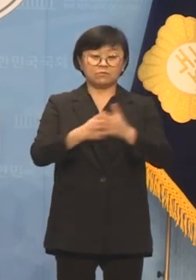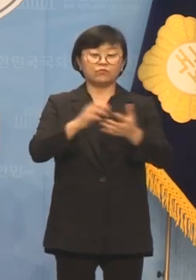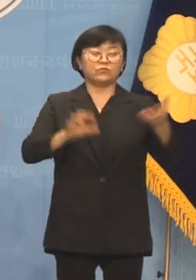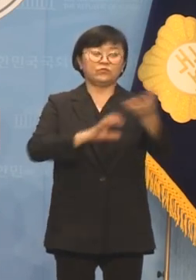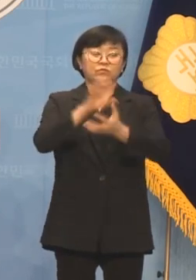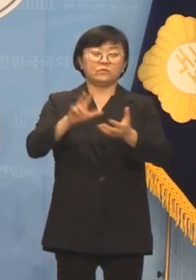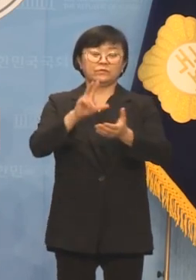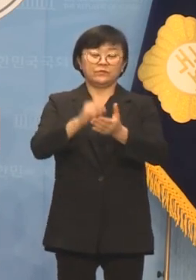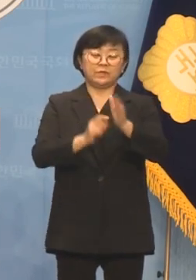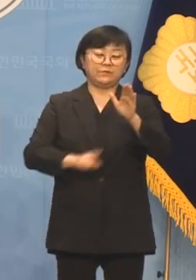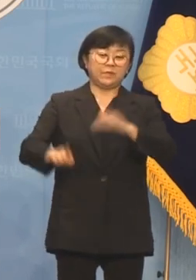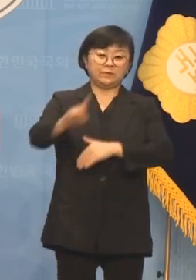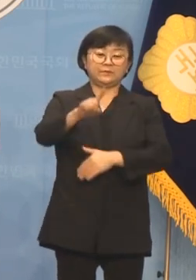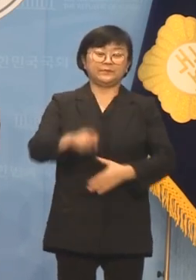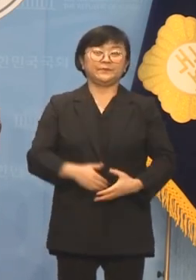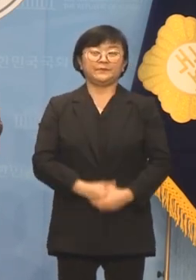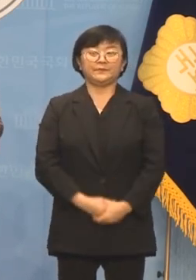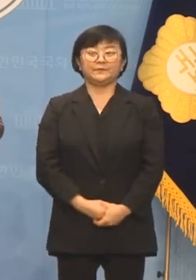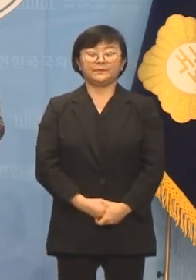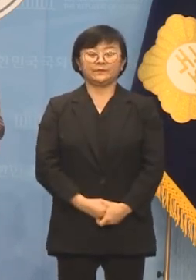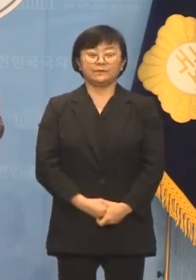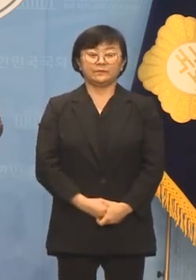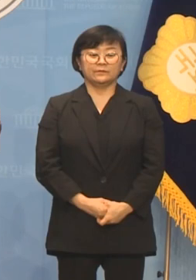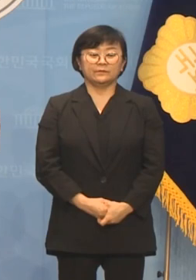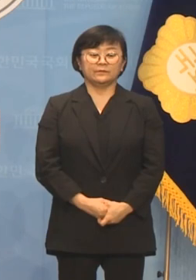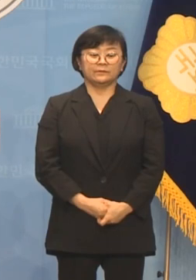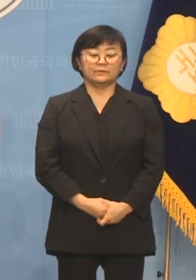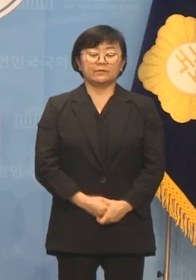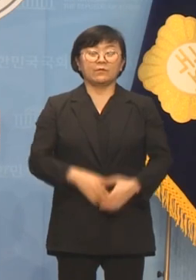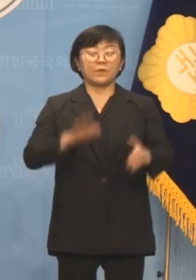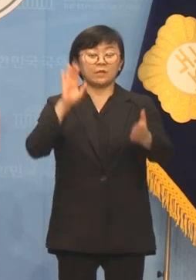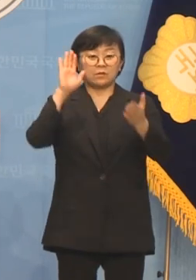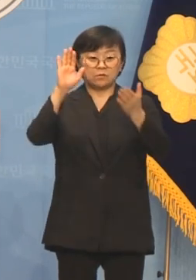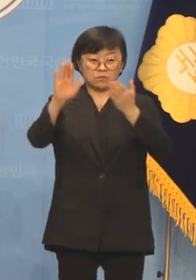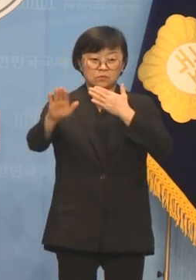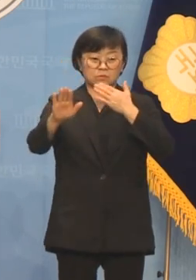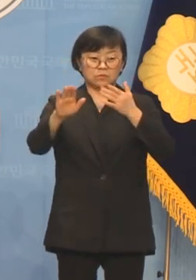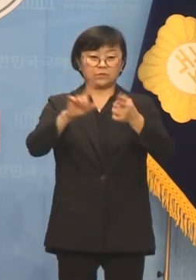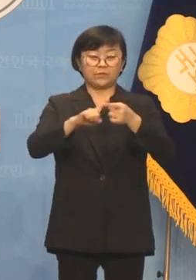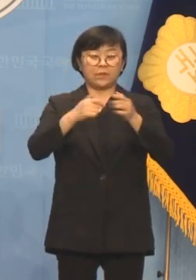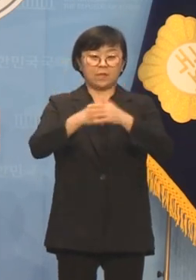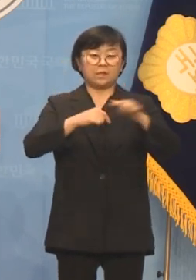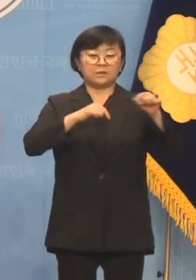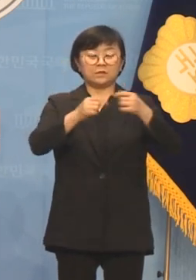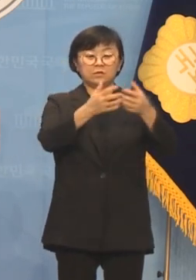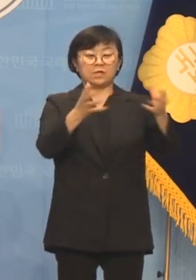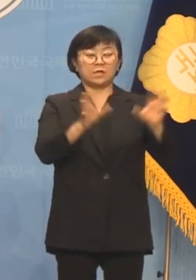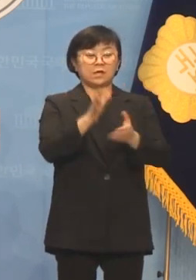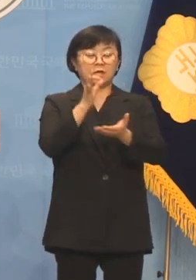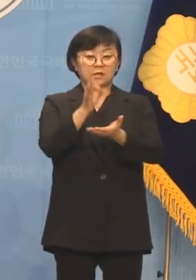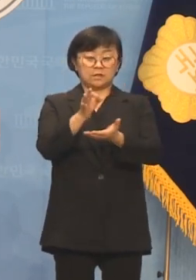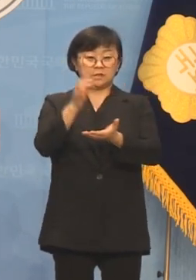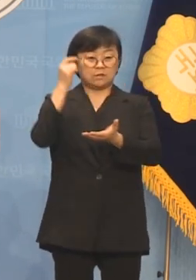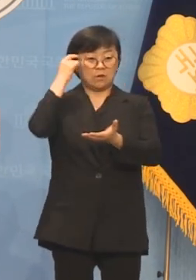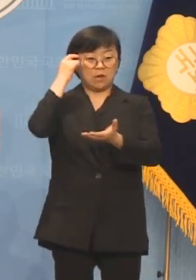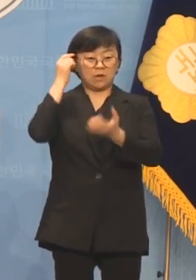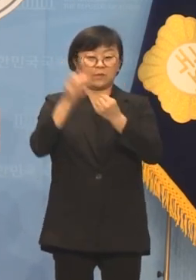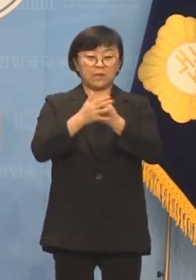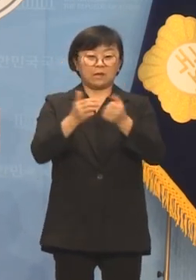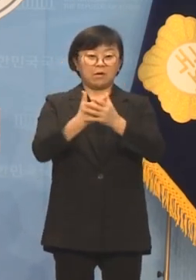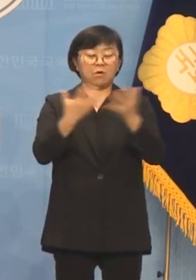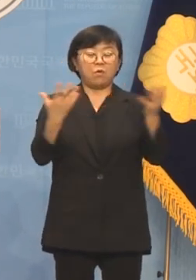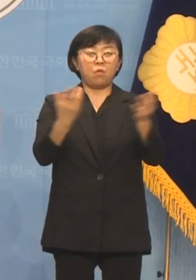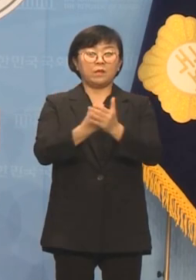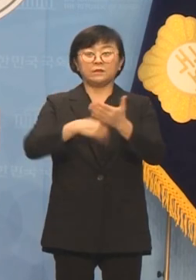분란에 앞장섰습니다. 이후 정당의 가치관이 철저하게